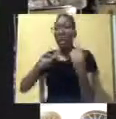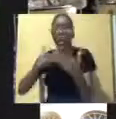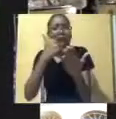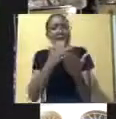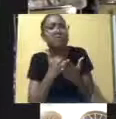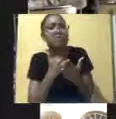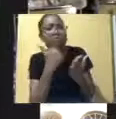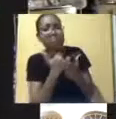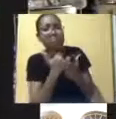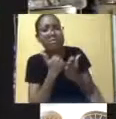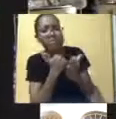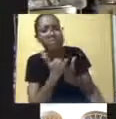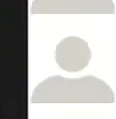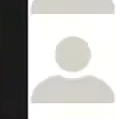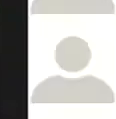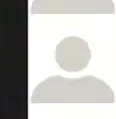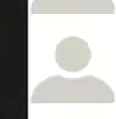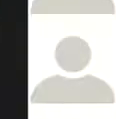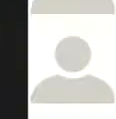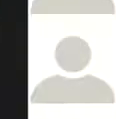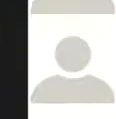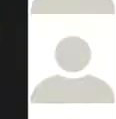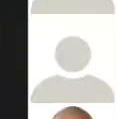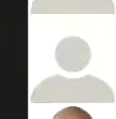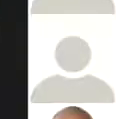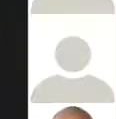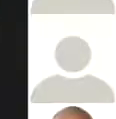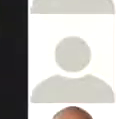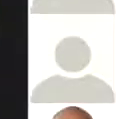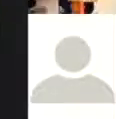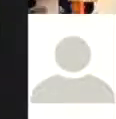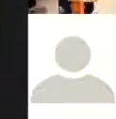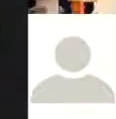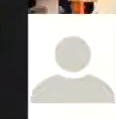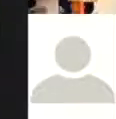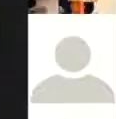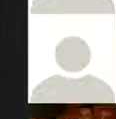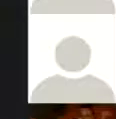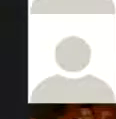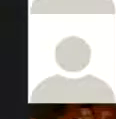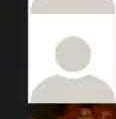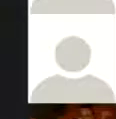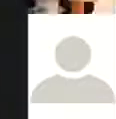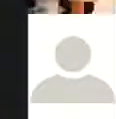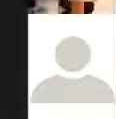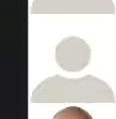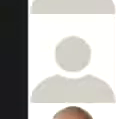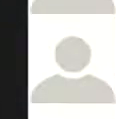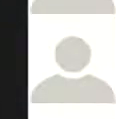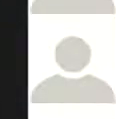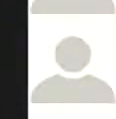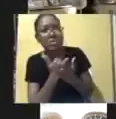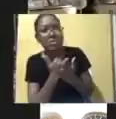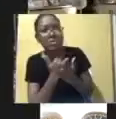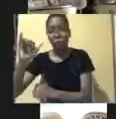una psicóloga. Entonces ahora yo voy a poner a Tommy, si Tommy puede encender su cámara, por favor.